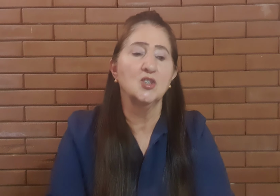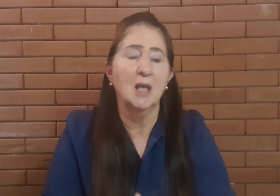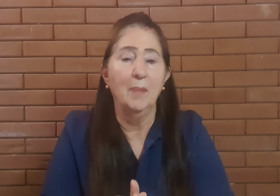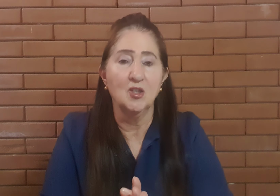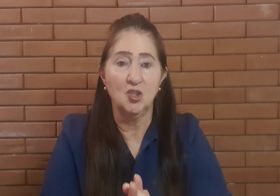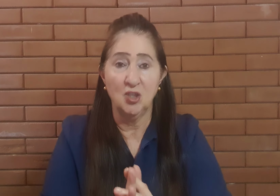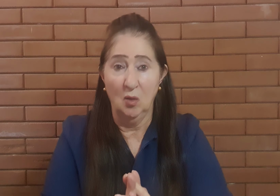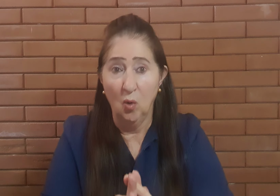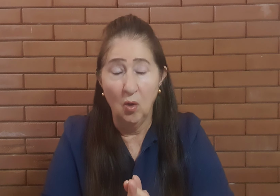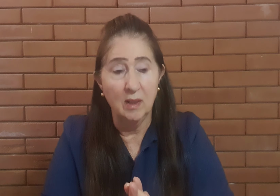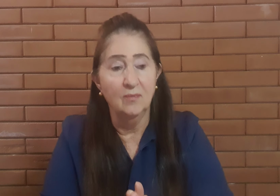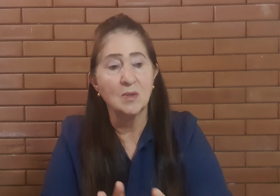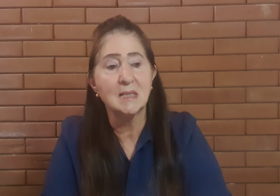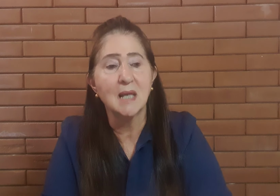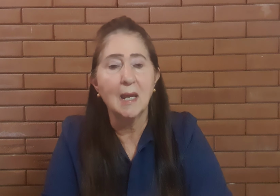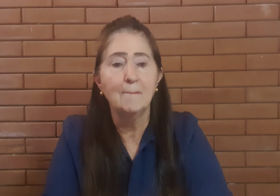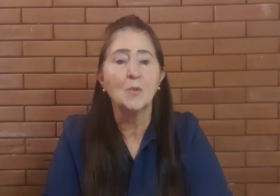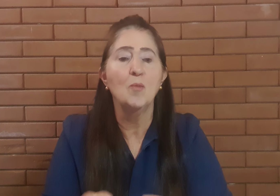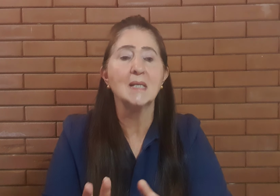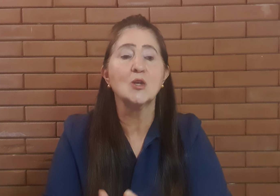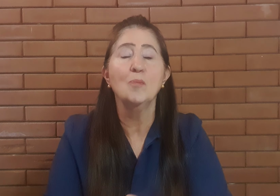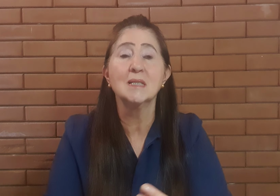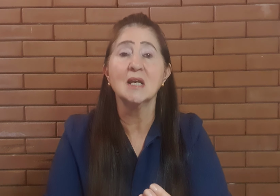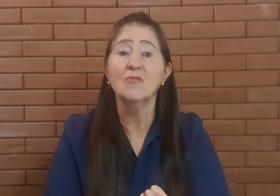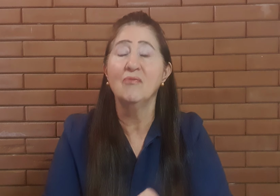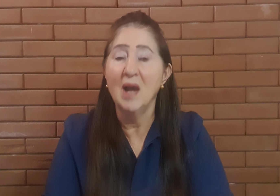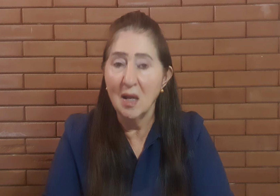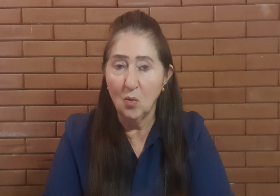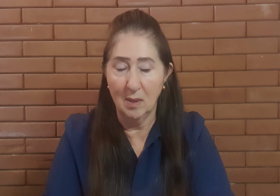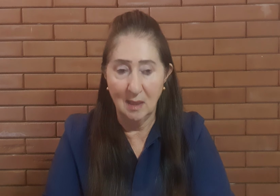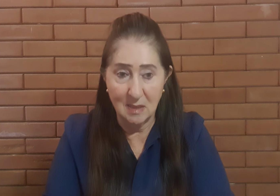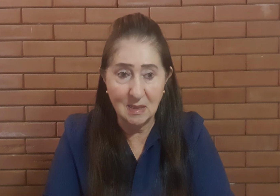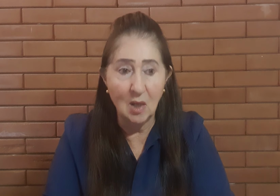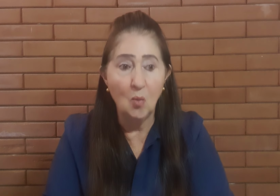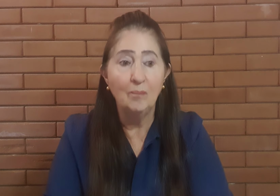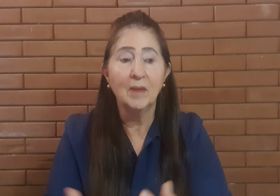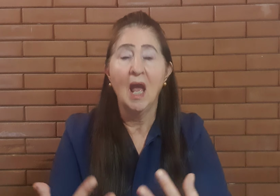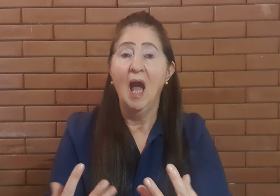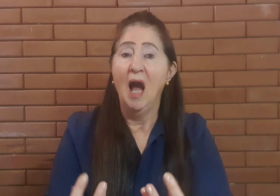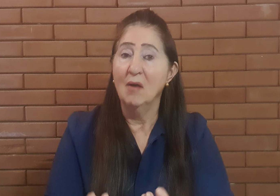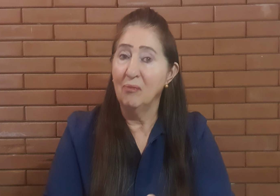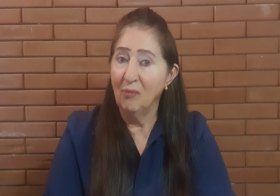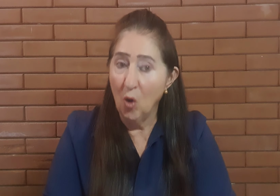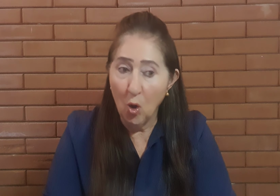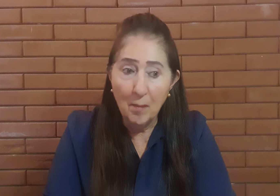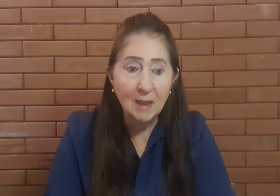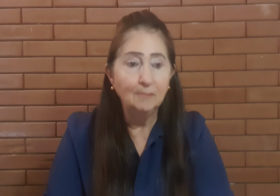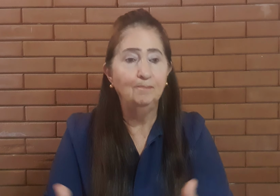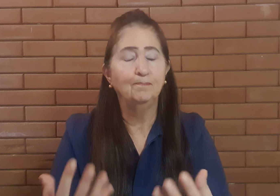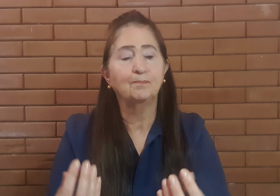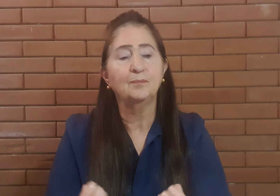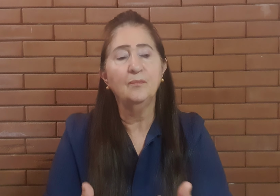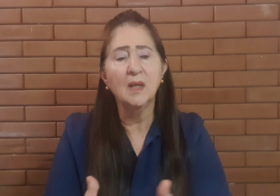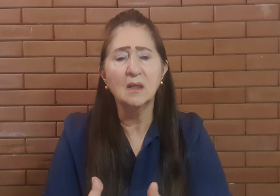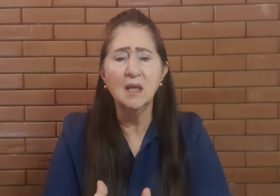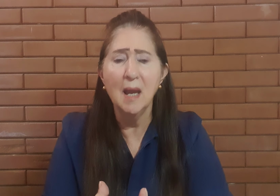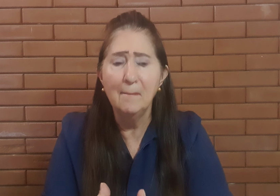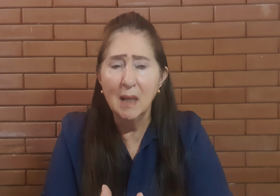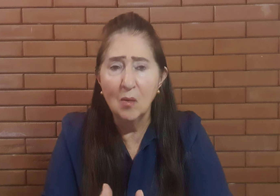a partir de agora você comece a observar com atenção a forma que a mão